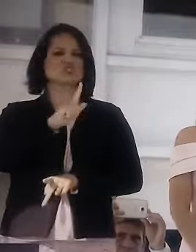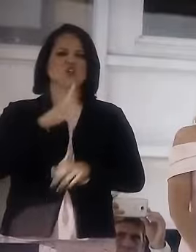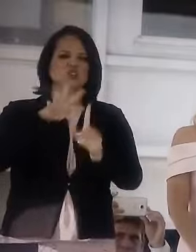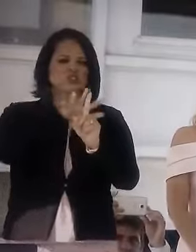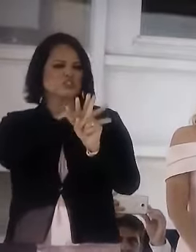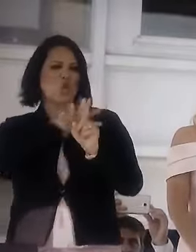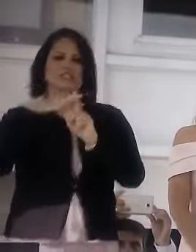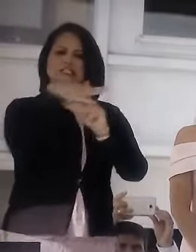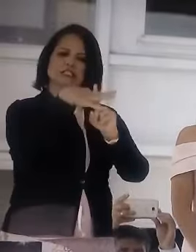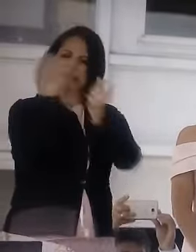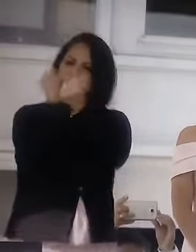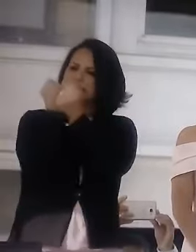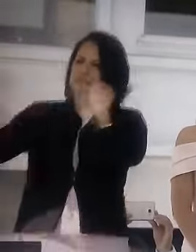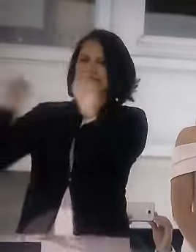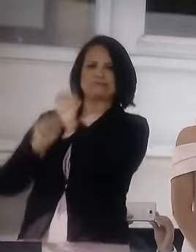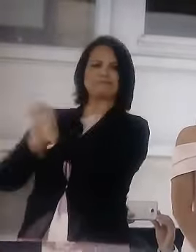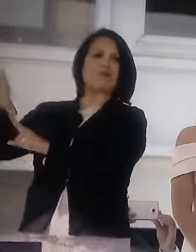do socialismo.